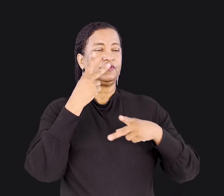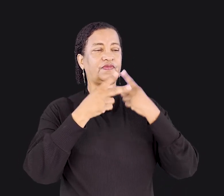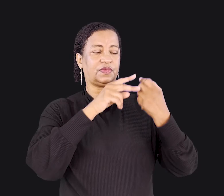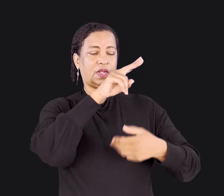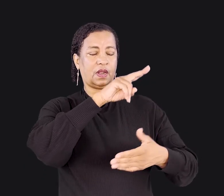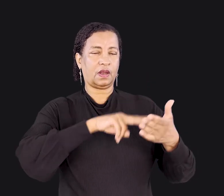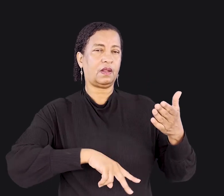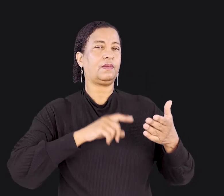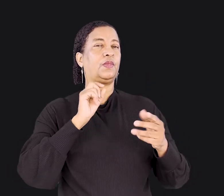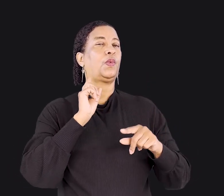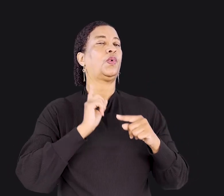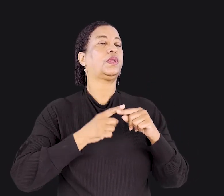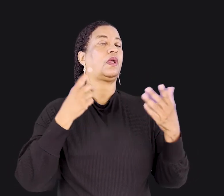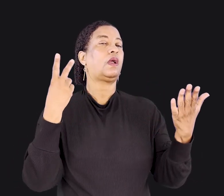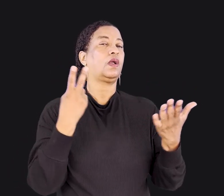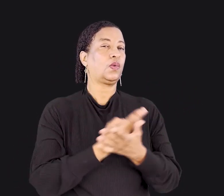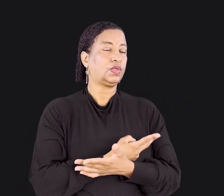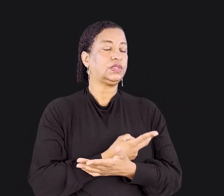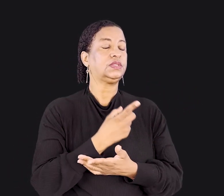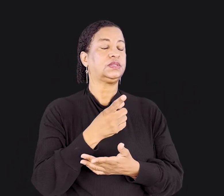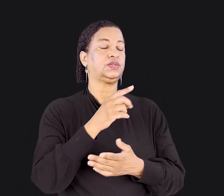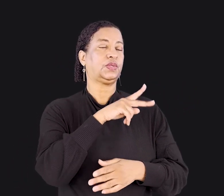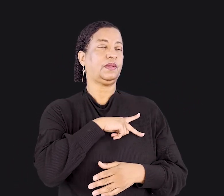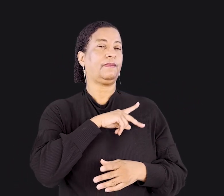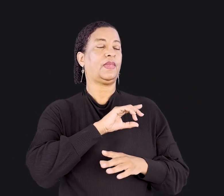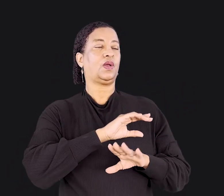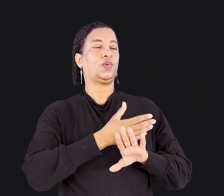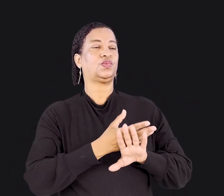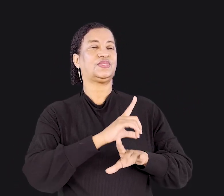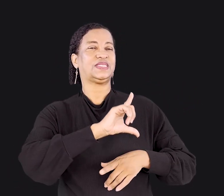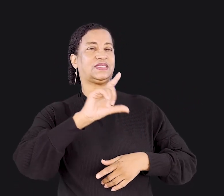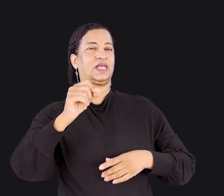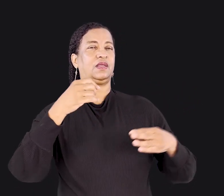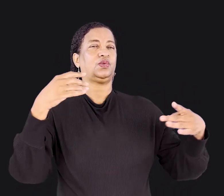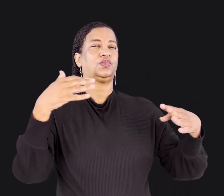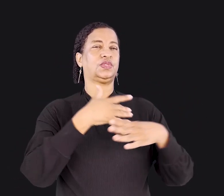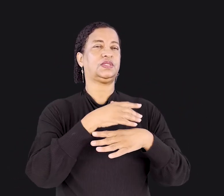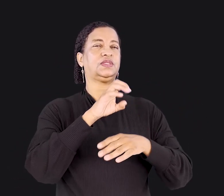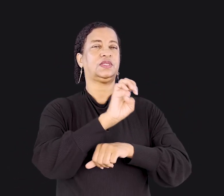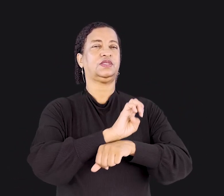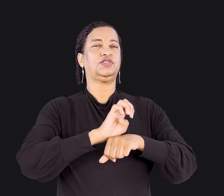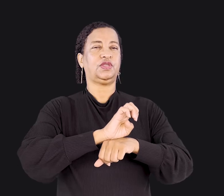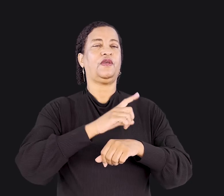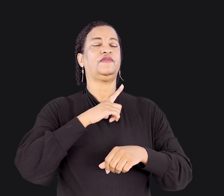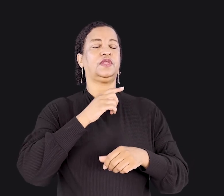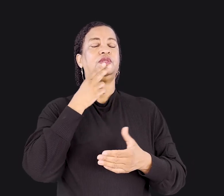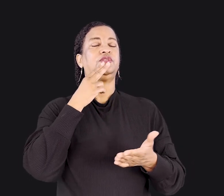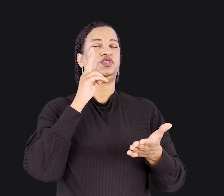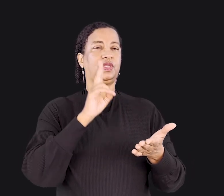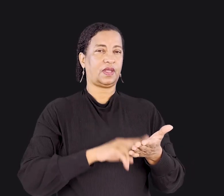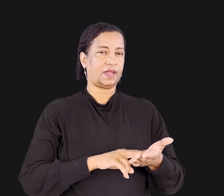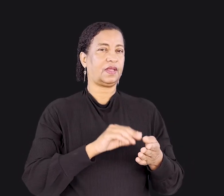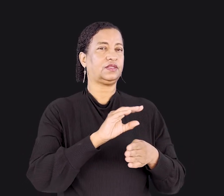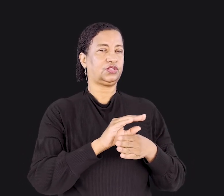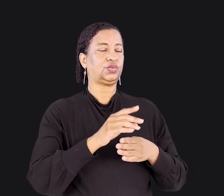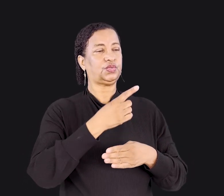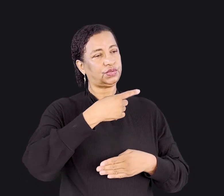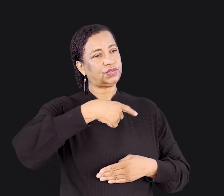deixar Éfeso. É isso mesmo. Quando ele partiu dali, tinha no coração a carta aos Coríntios que tinha enviado por meio de Tito. Ele